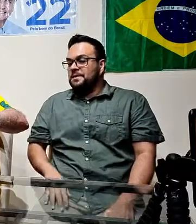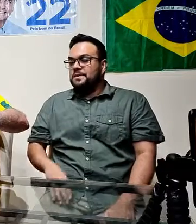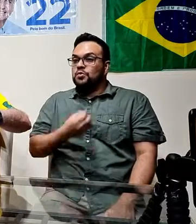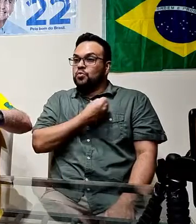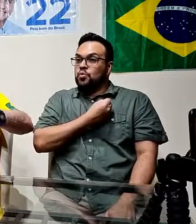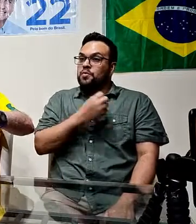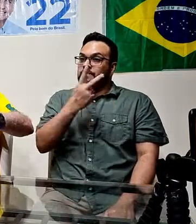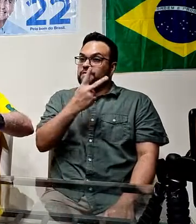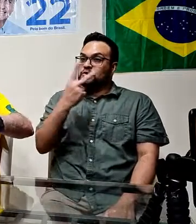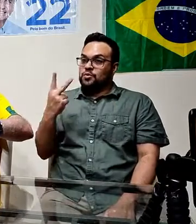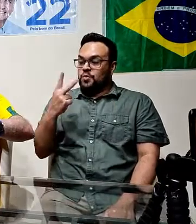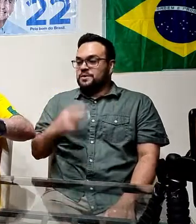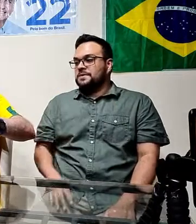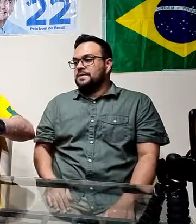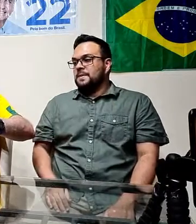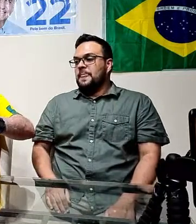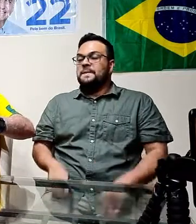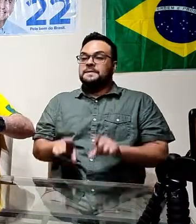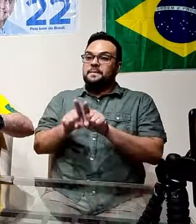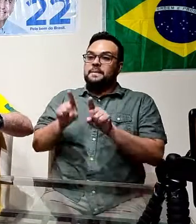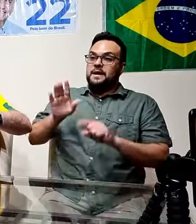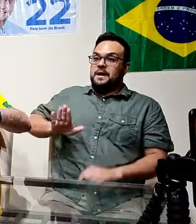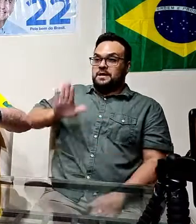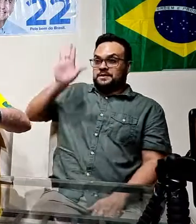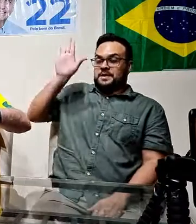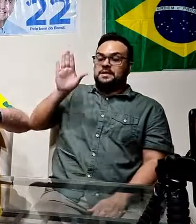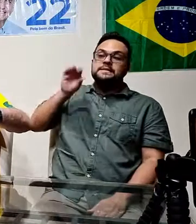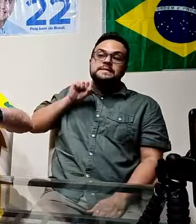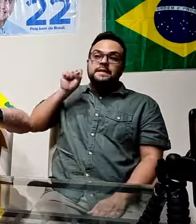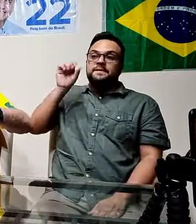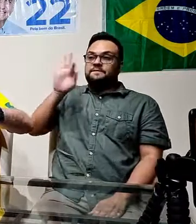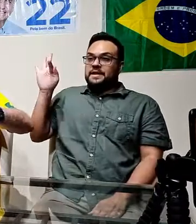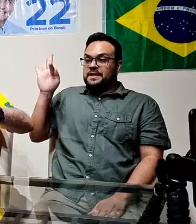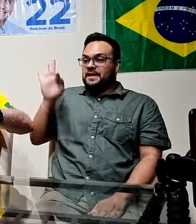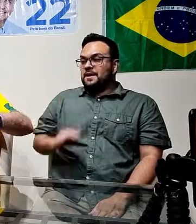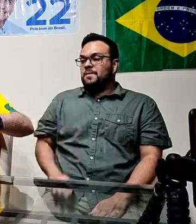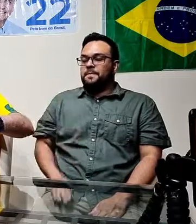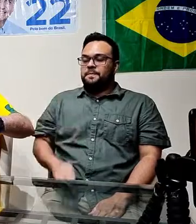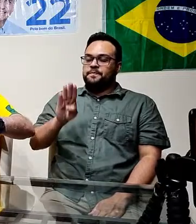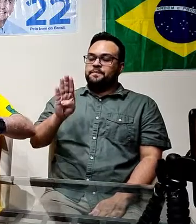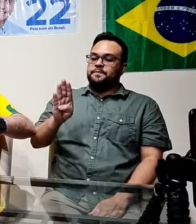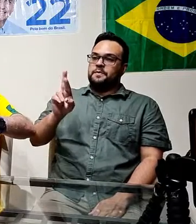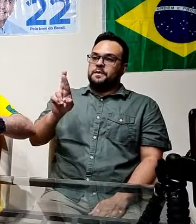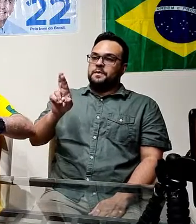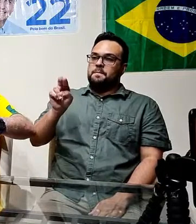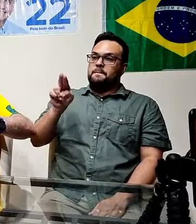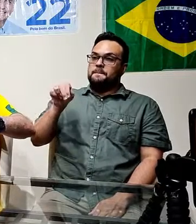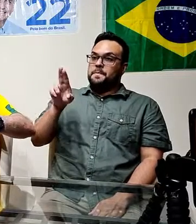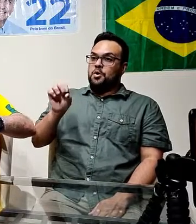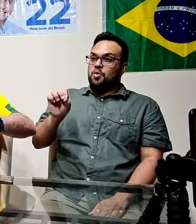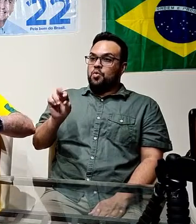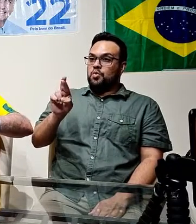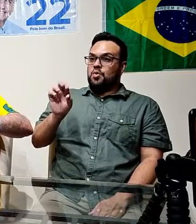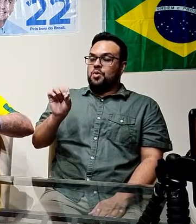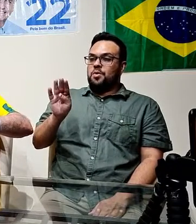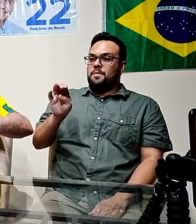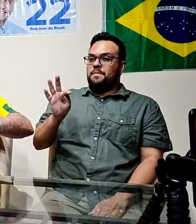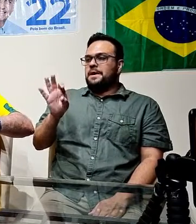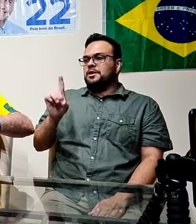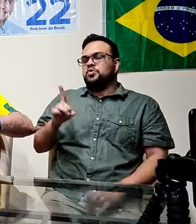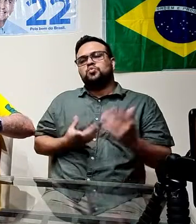22. E candidato ao Senado Federal, o Bruno Roberto. Né? O Bruno Roberto, um